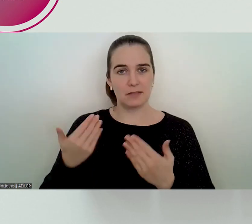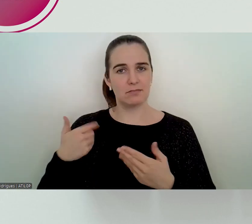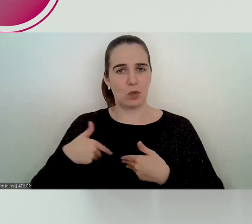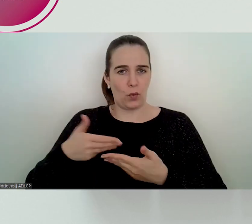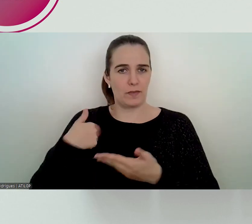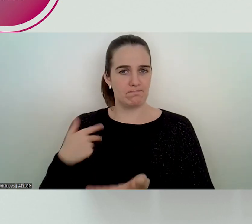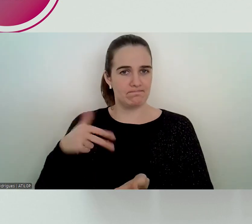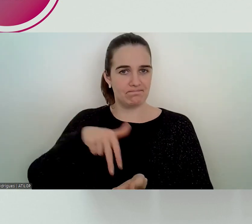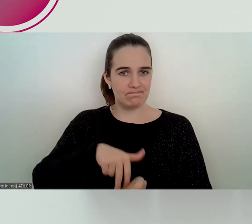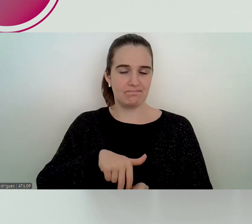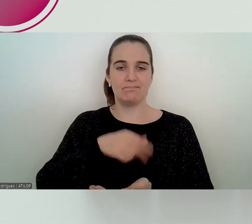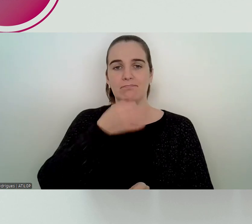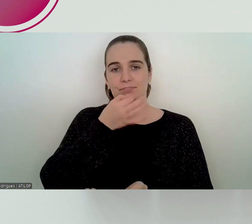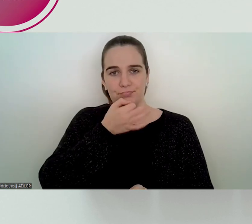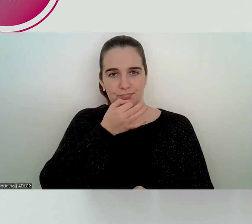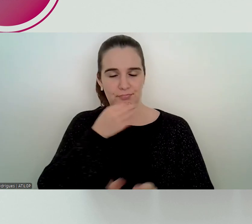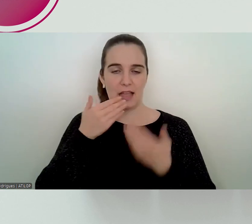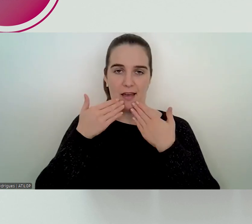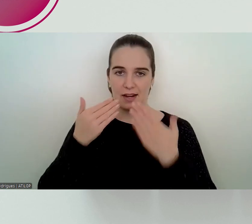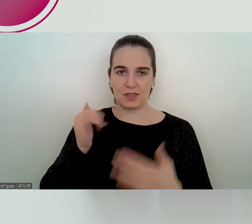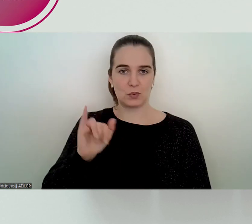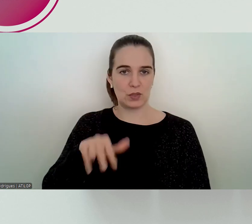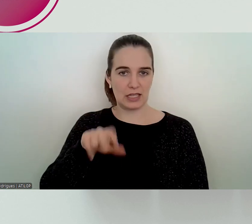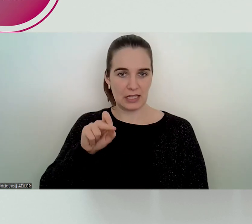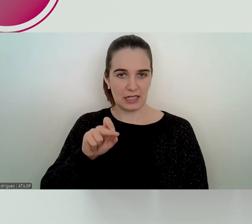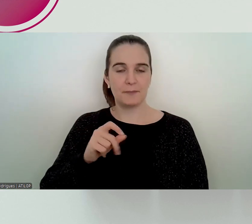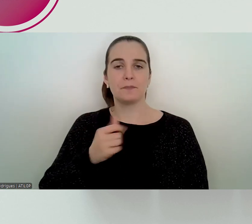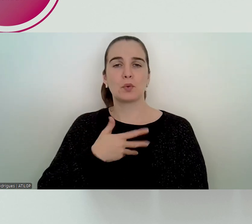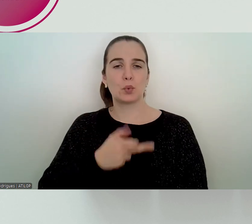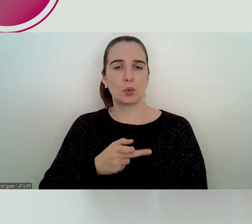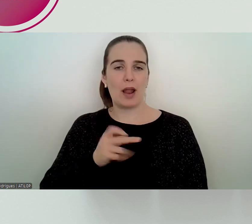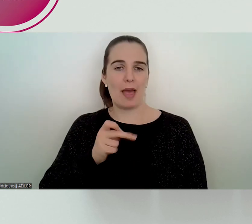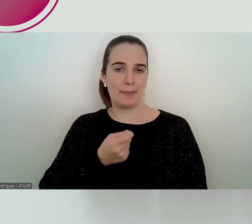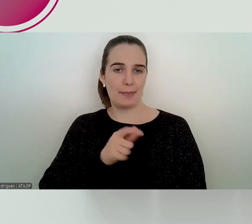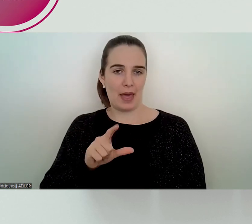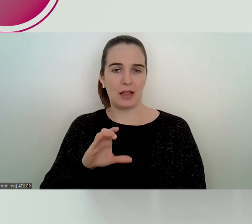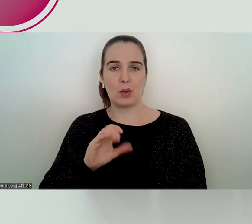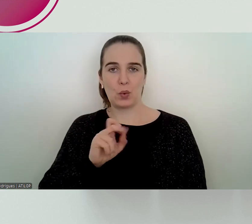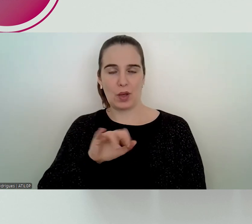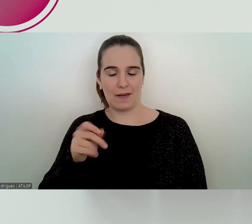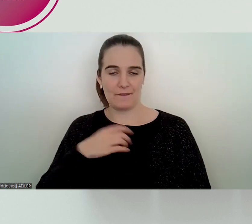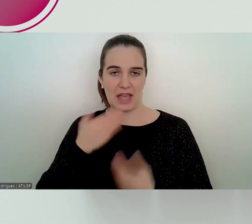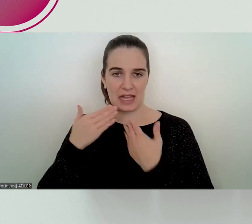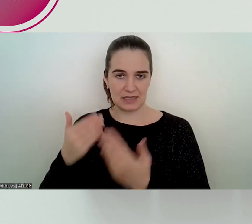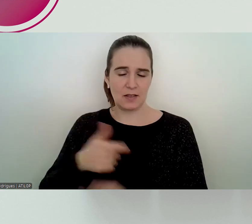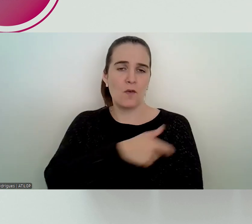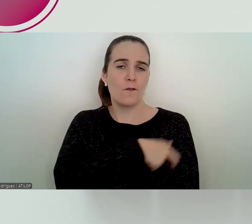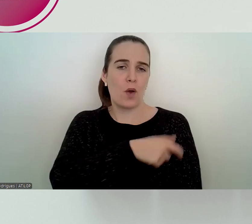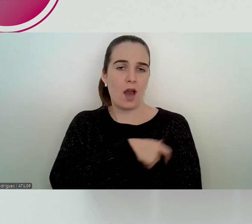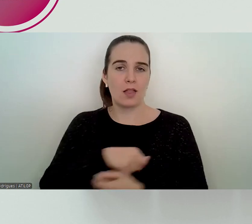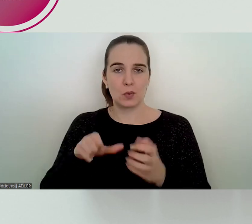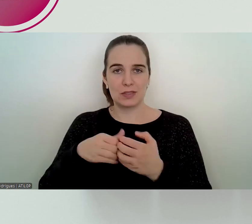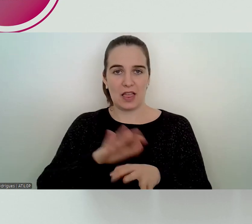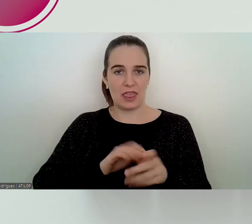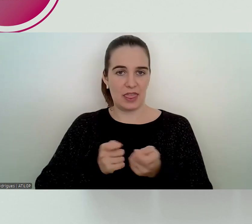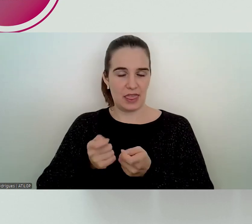foi endereçado pelo INA, na pessoa do Dr. Abel Correia, vogal do Conselho Diretivo do INA,